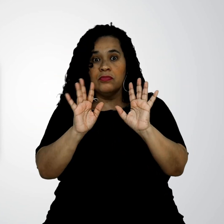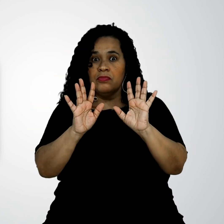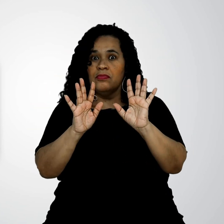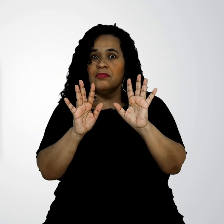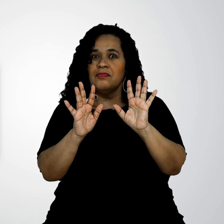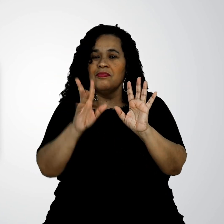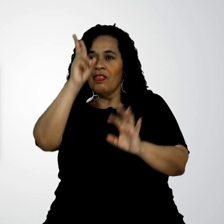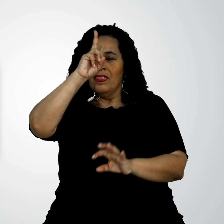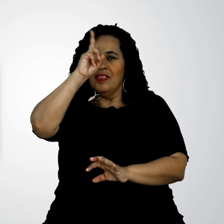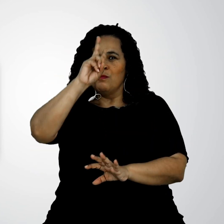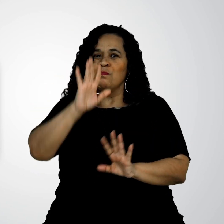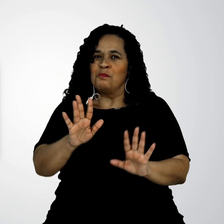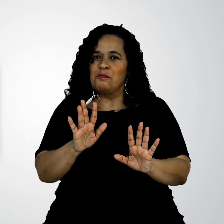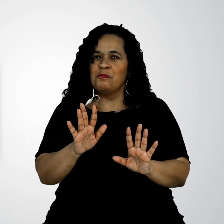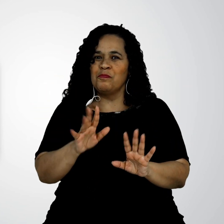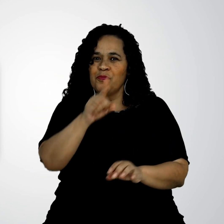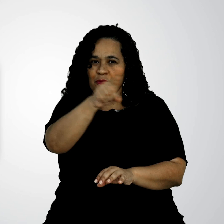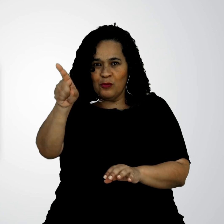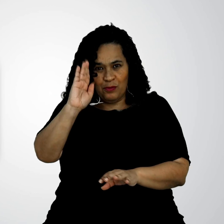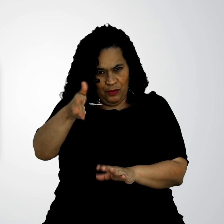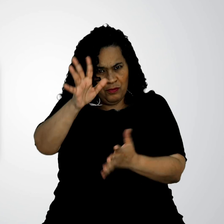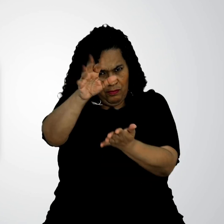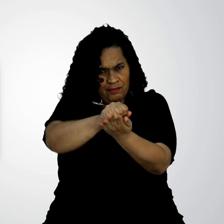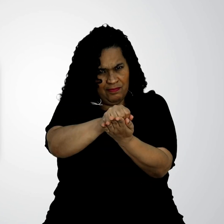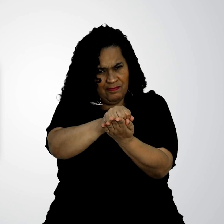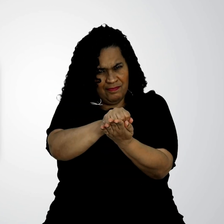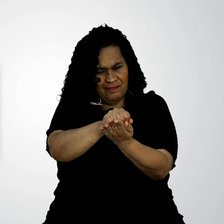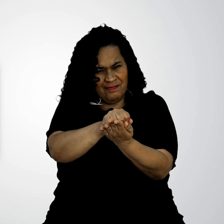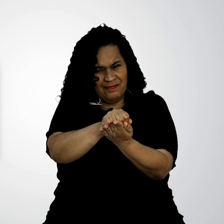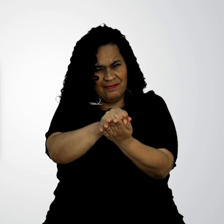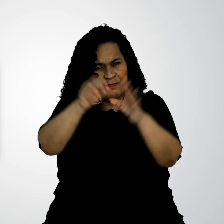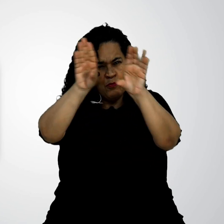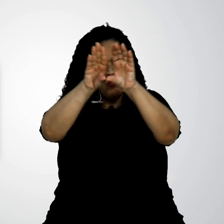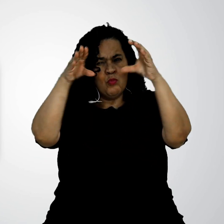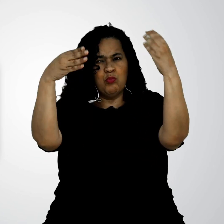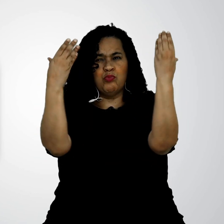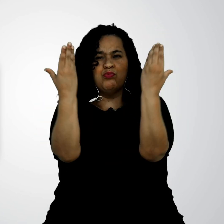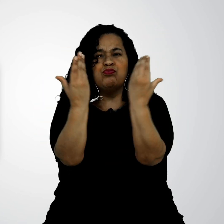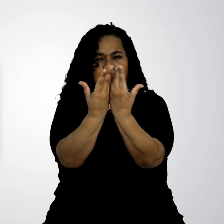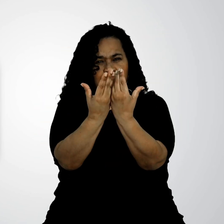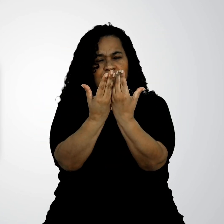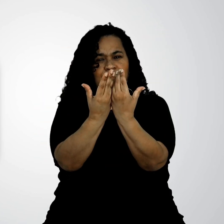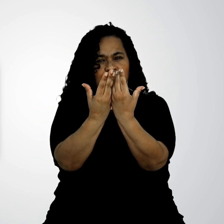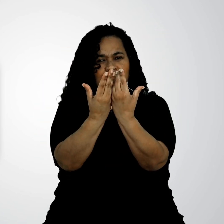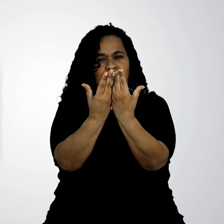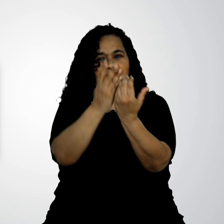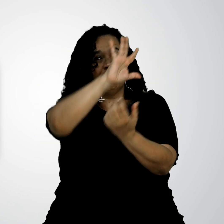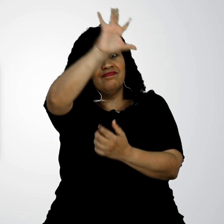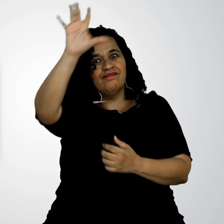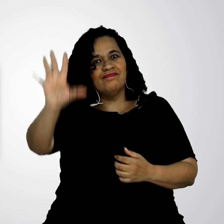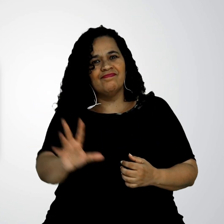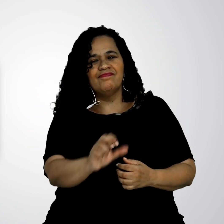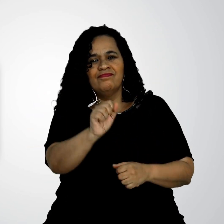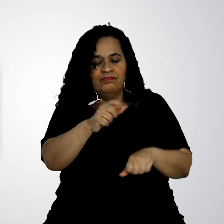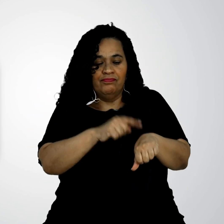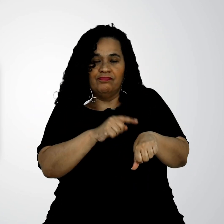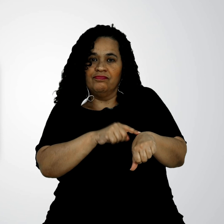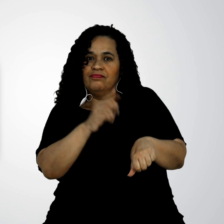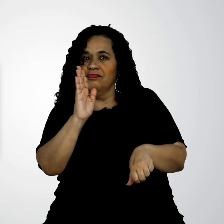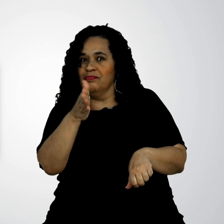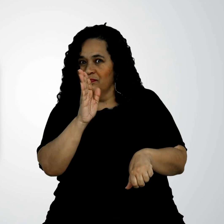lembrar o seguinte, você já fez a sua inscrição para a nossa conferência? O tempo está acabando, estamos chegando